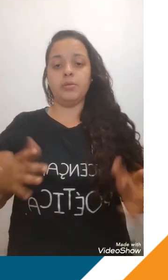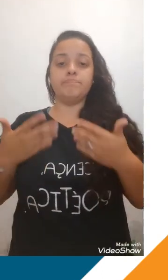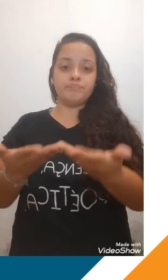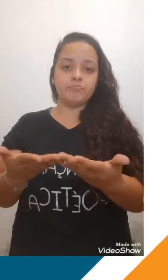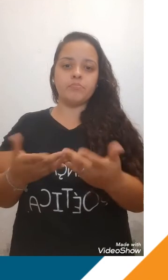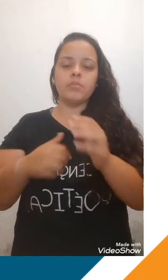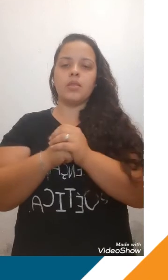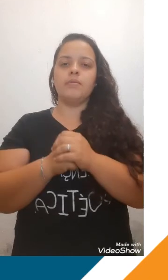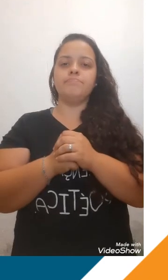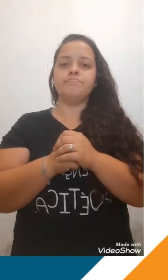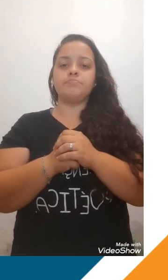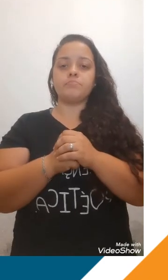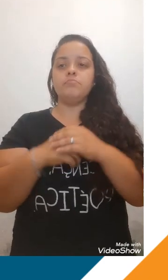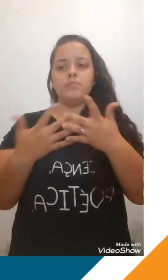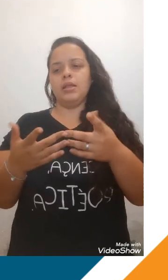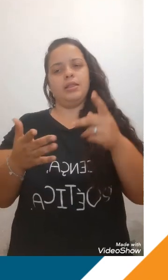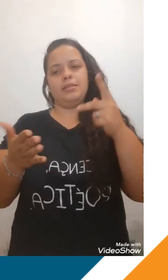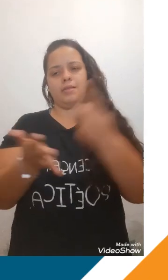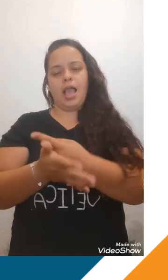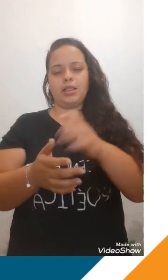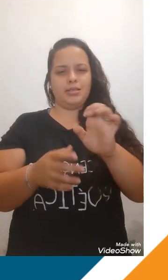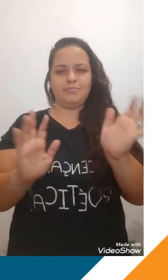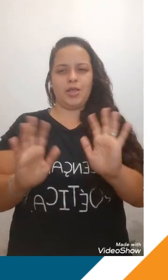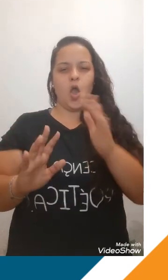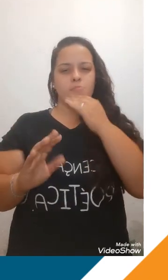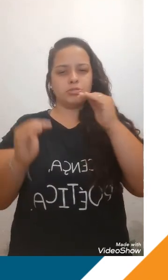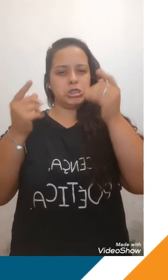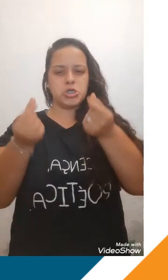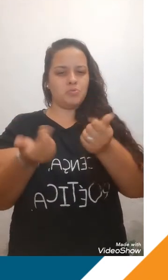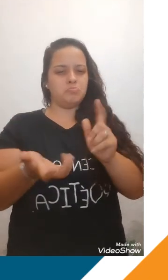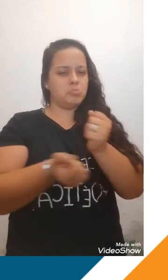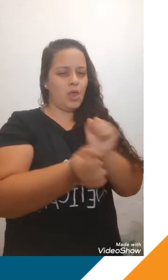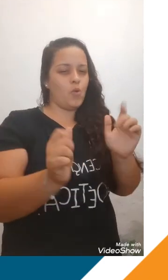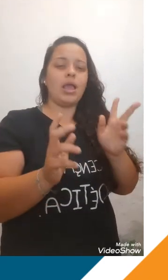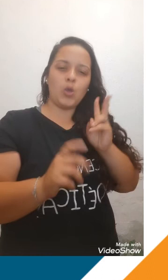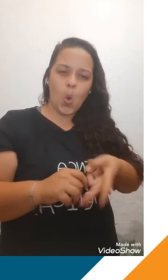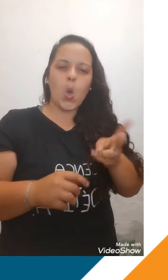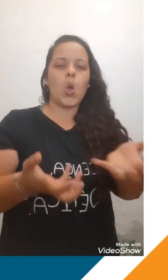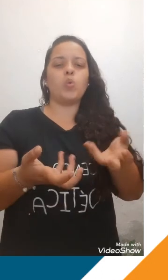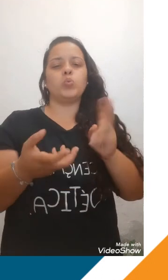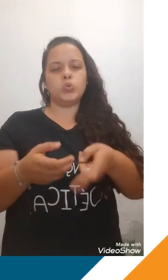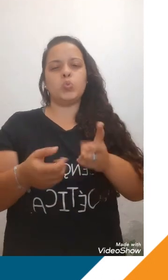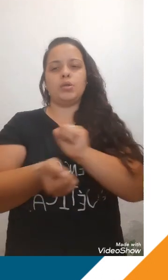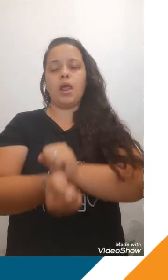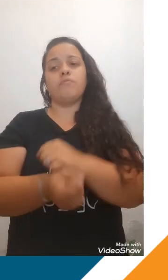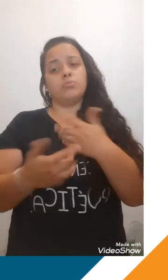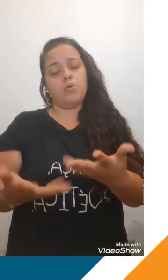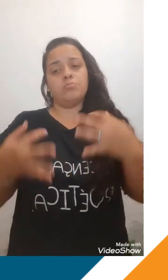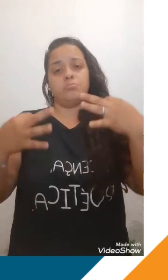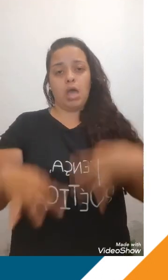esses escravizados. Também não é o que mostra o texto, sendo assim, a resposta correta é a letra C. Optava pela